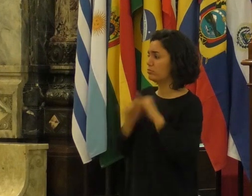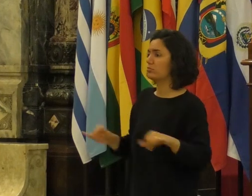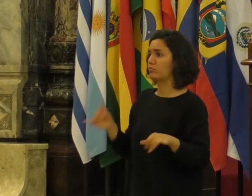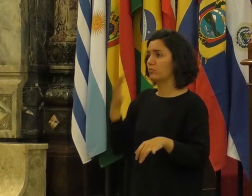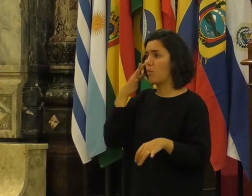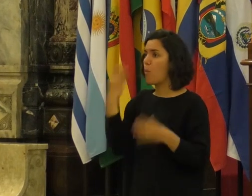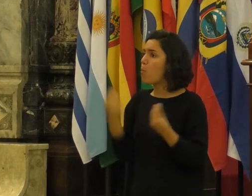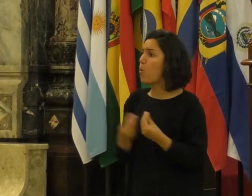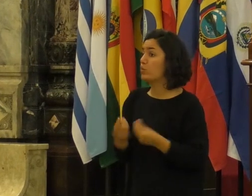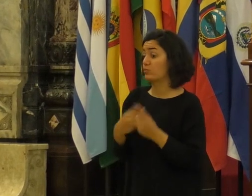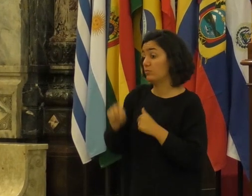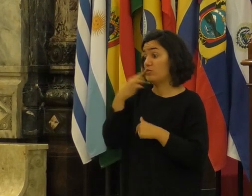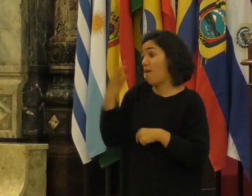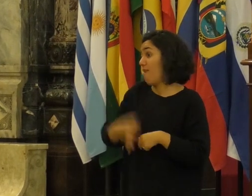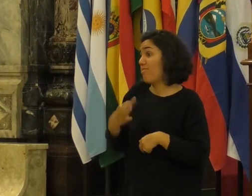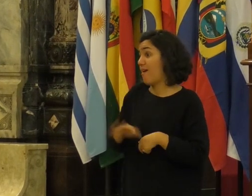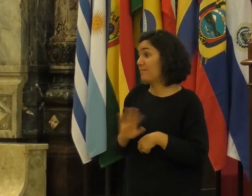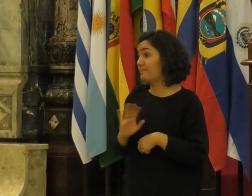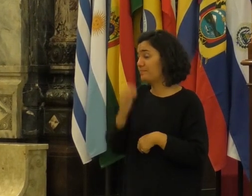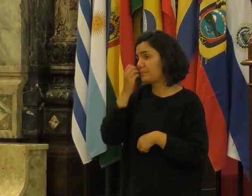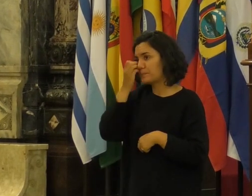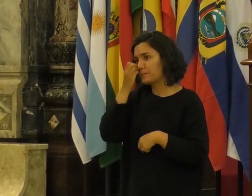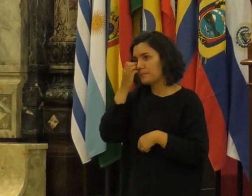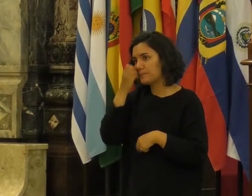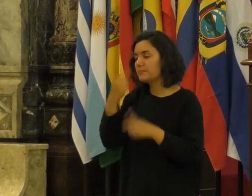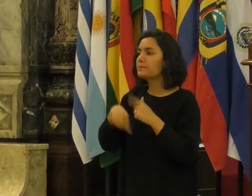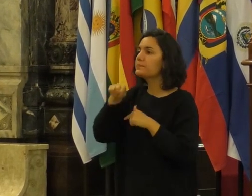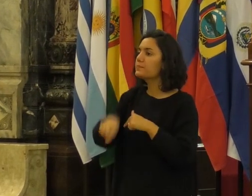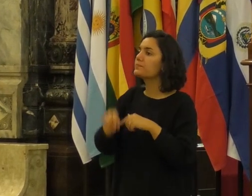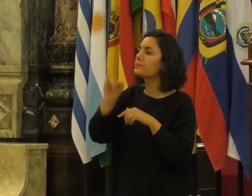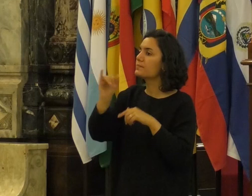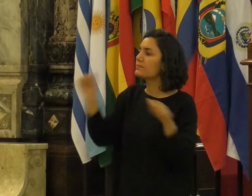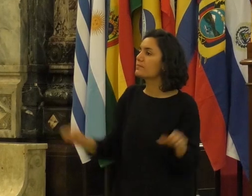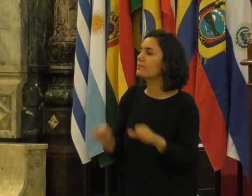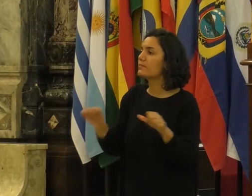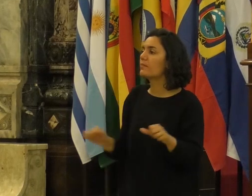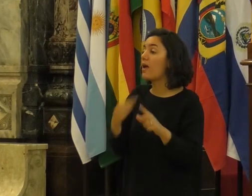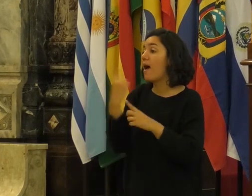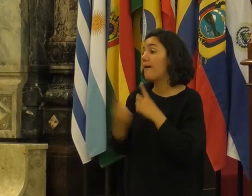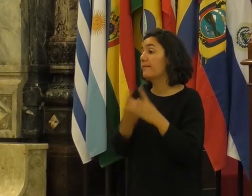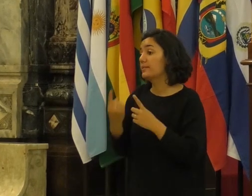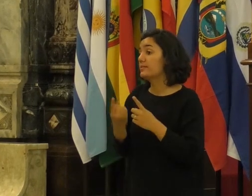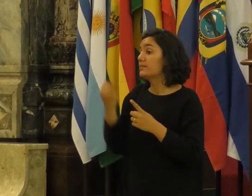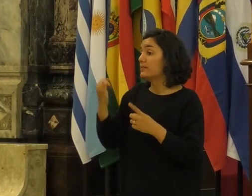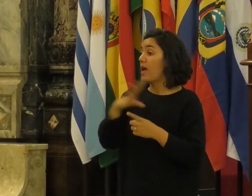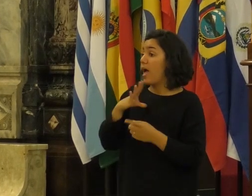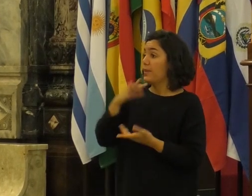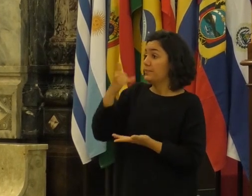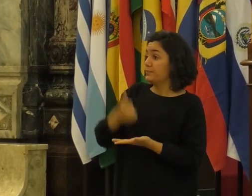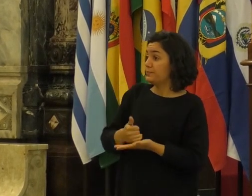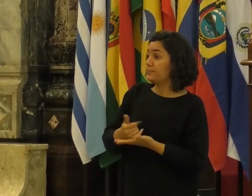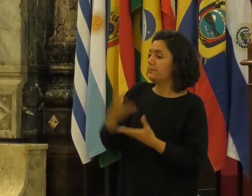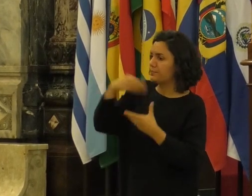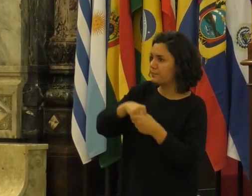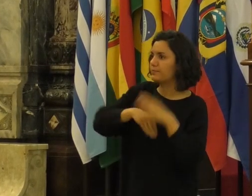realidad. Y eso hace que muchas veces aparezca presente en la bibliografía